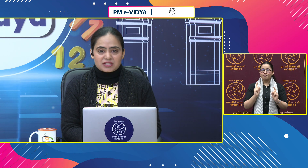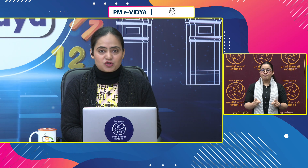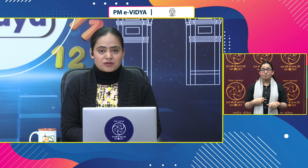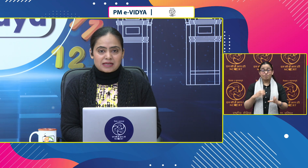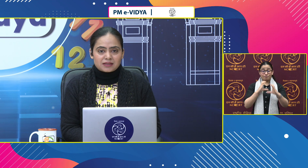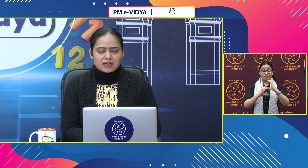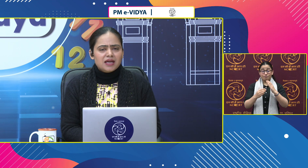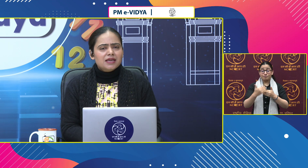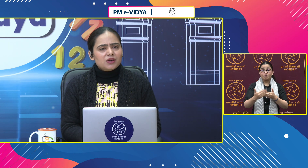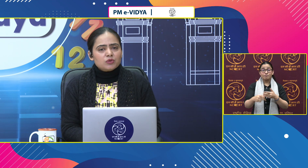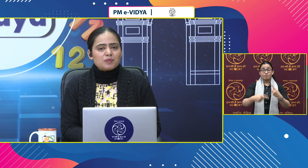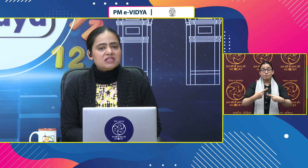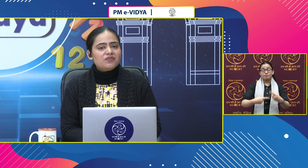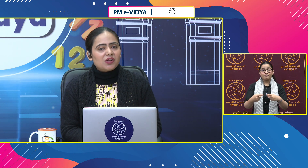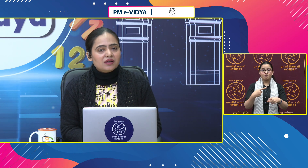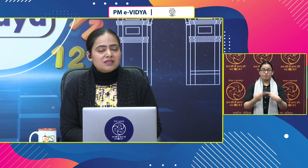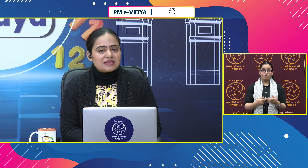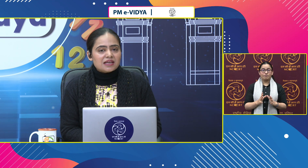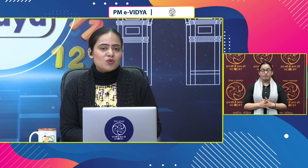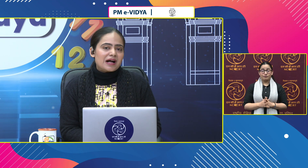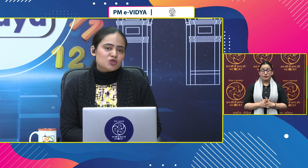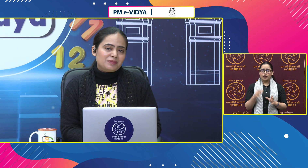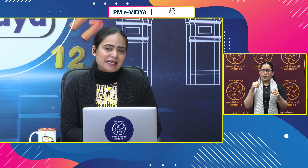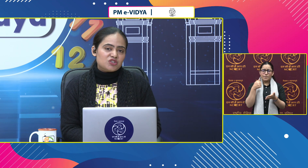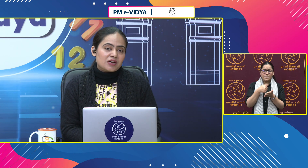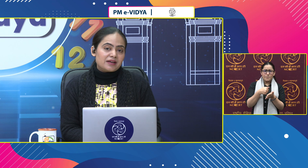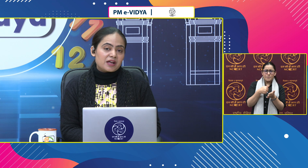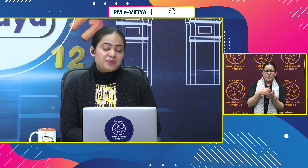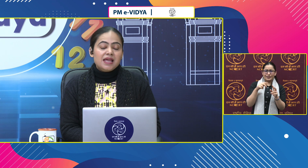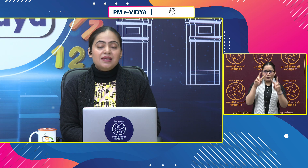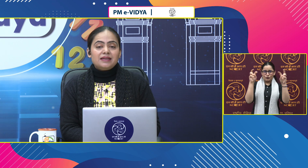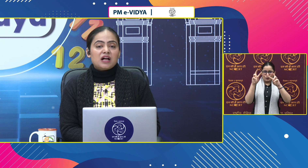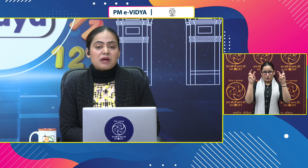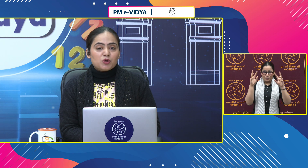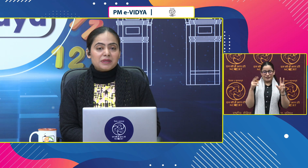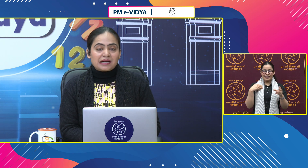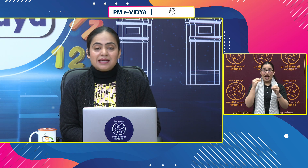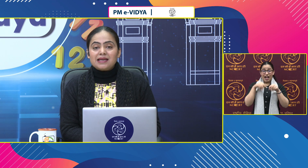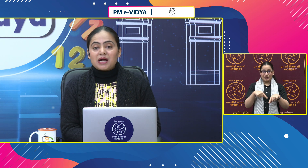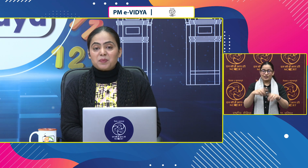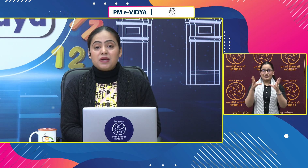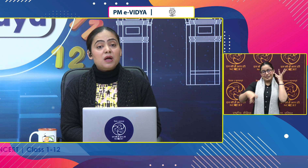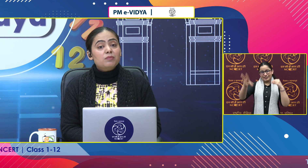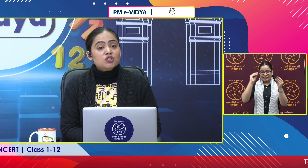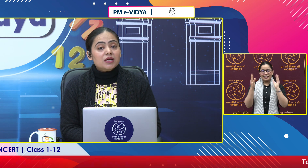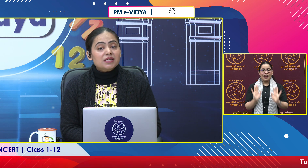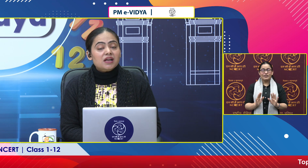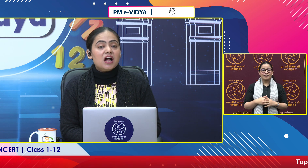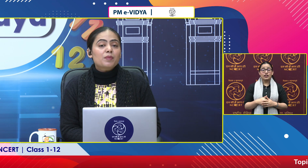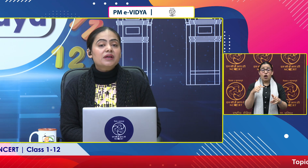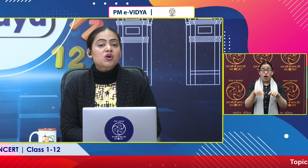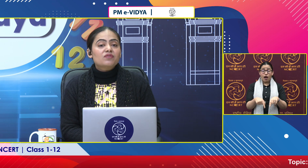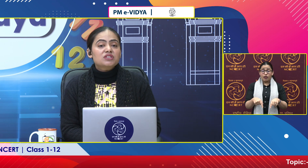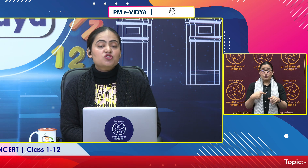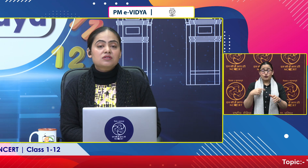में कॉन्वर्सेशंस करते हैं। ये कुछ स्पेसिफिक कॉन्टेक्स्ट हैं जो आज हम लेने जा रहे हैं, लेकिन हम आपको बता दें कि आप भी हमेशा की